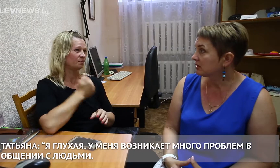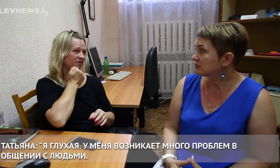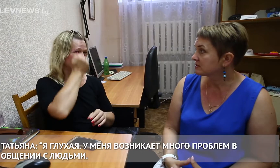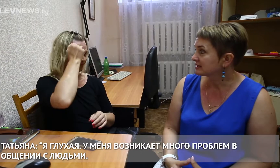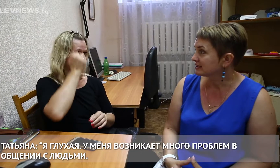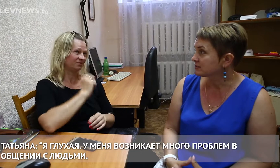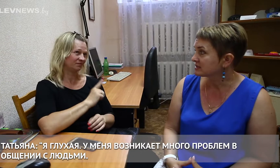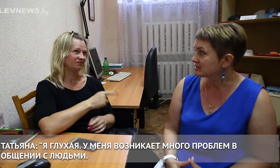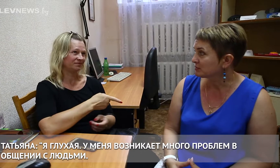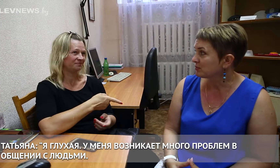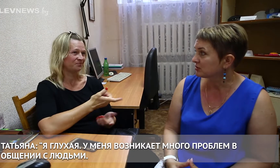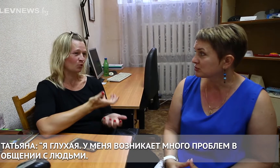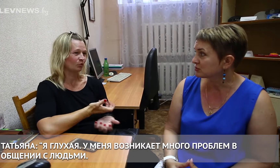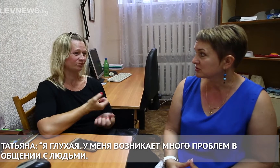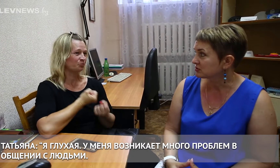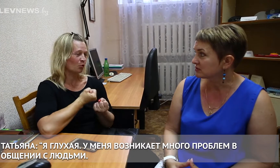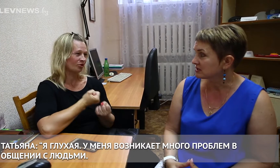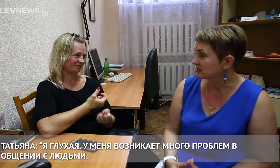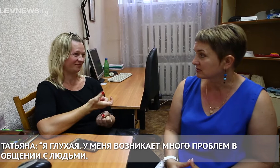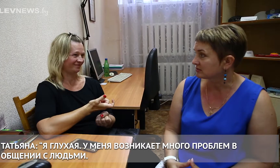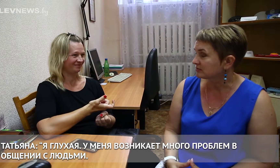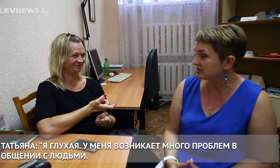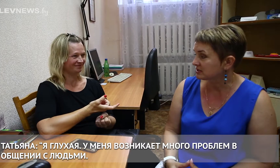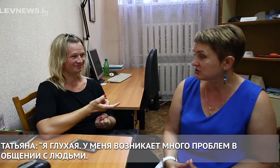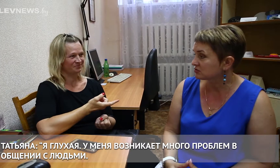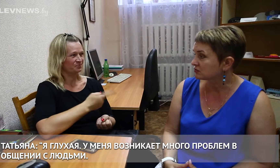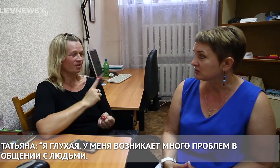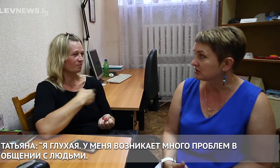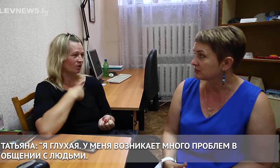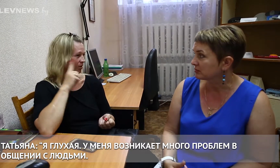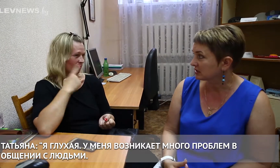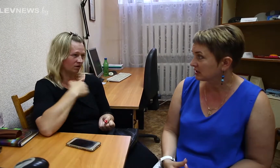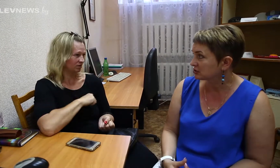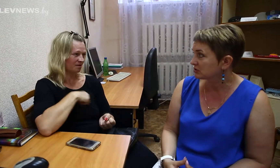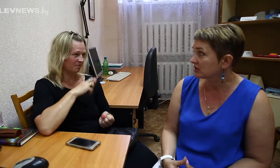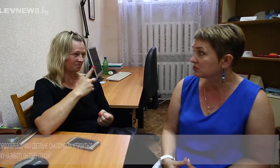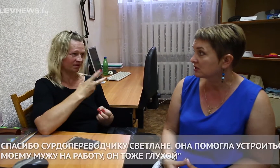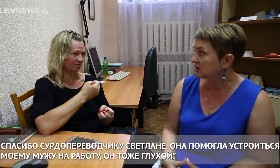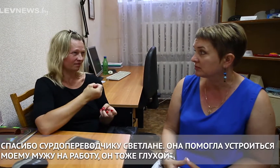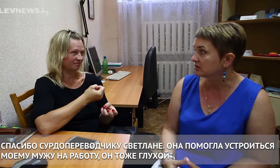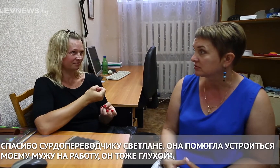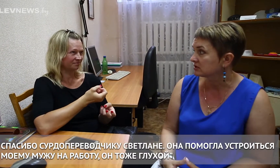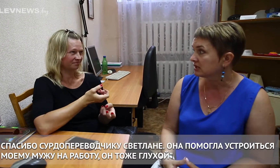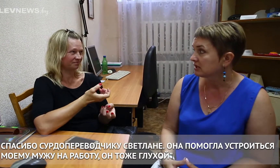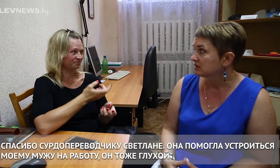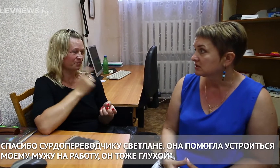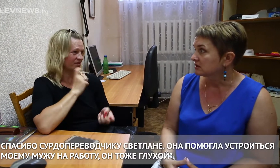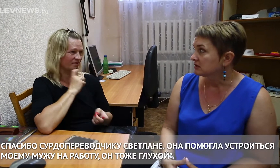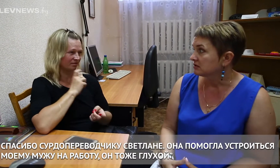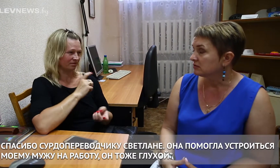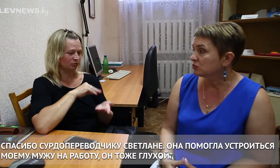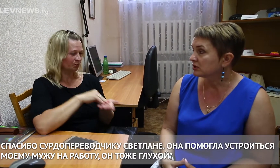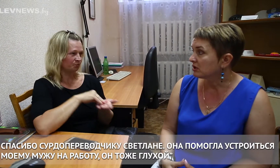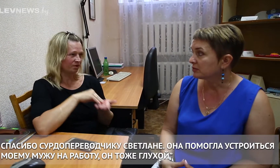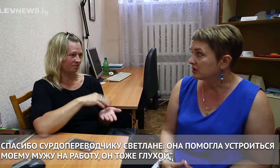помогаю всегда, спасибо большое, что всегда поддерживаю их, помогаю, что я глухая, мне бы много не